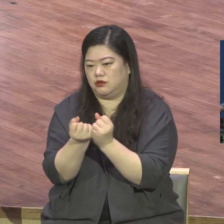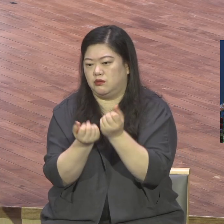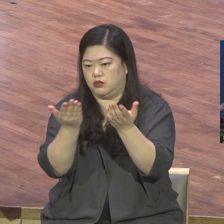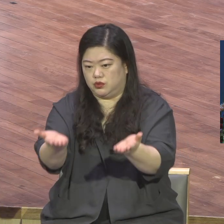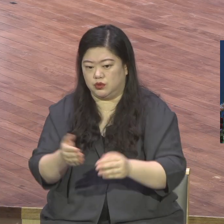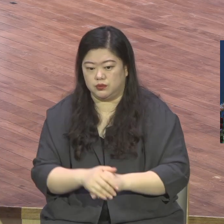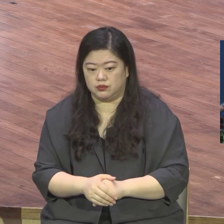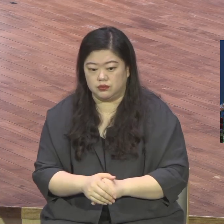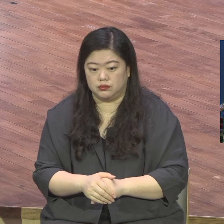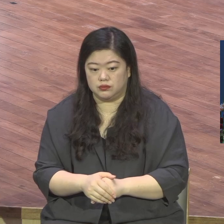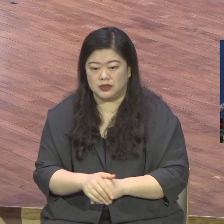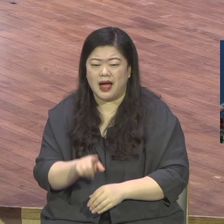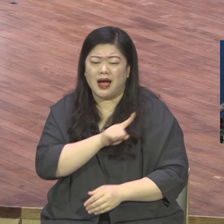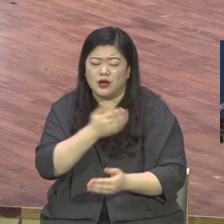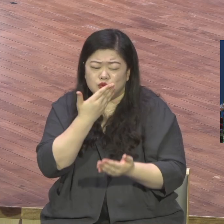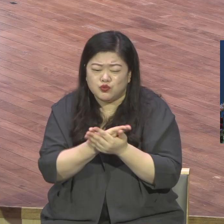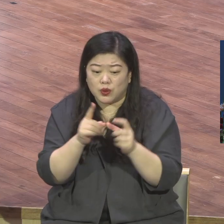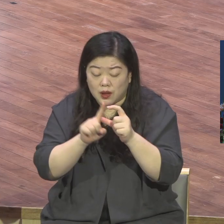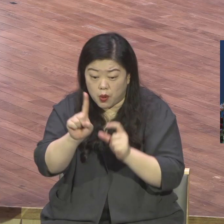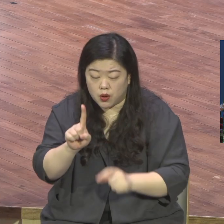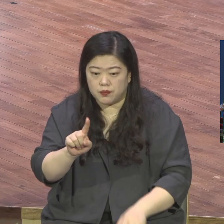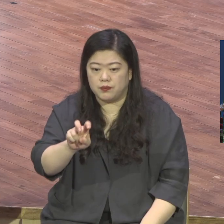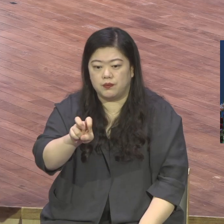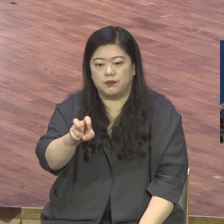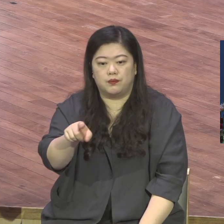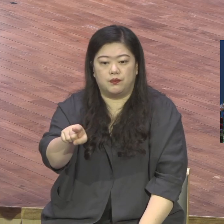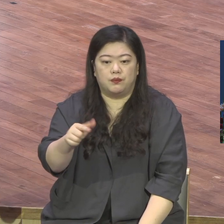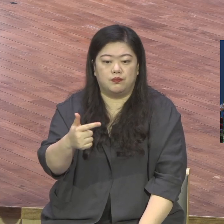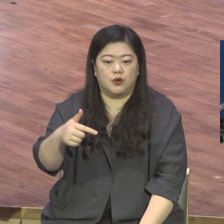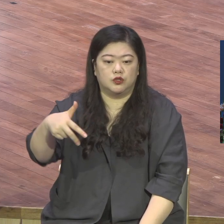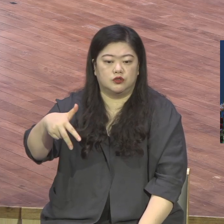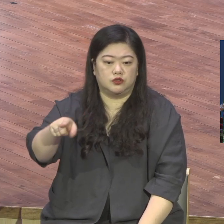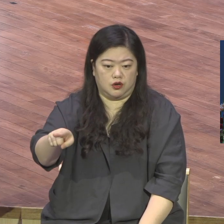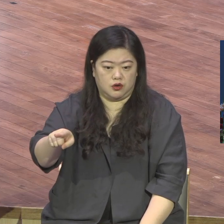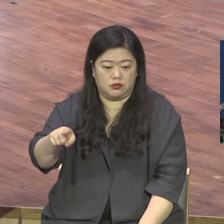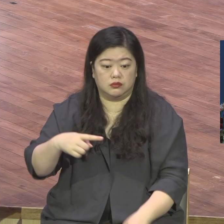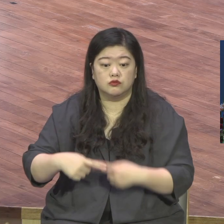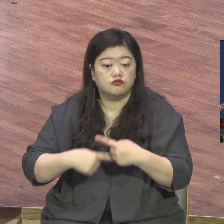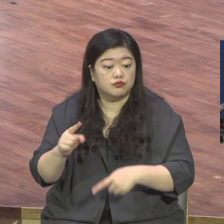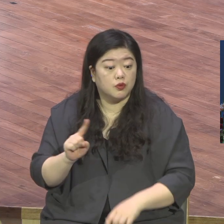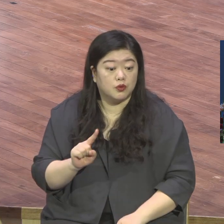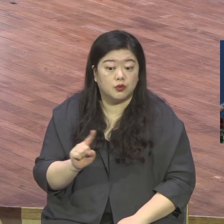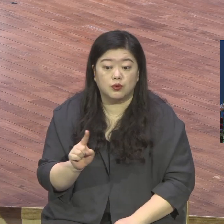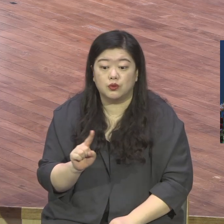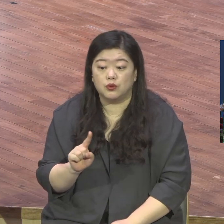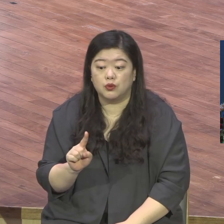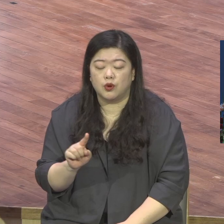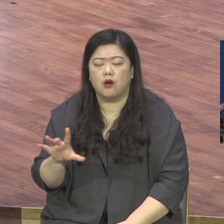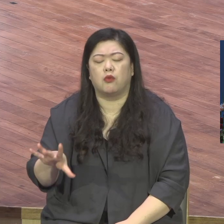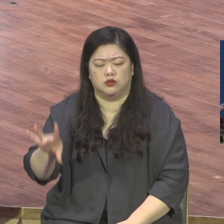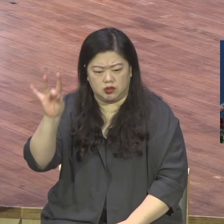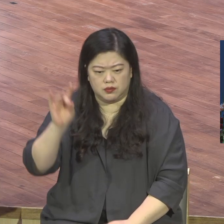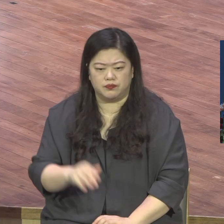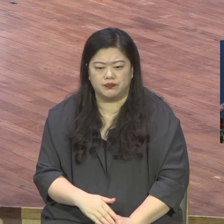먼저라는 단어예요. 먼저. 서로 먼저